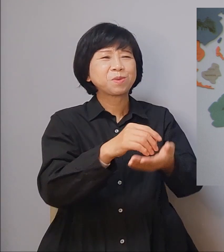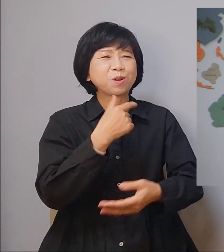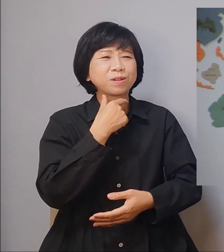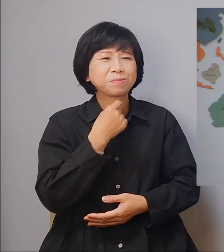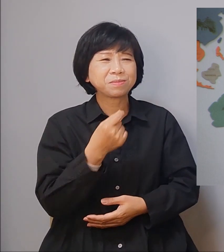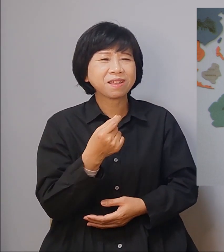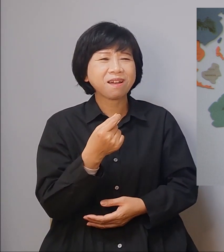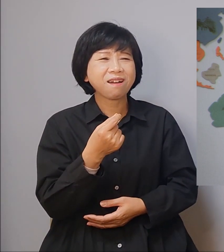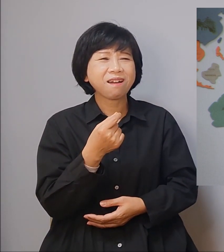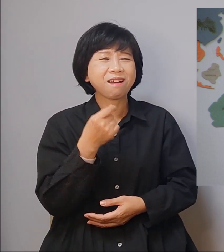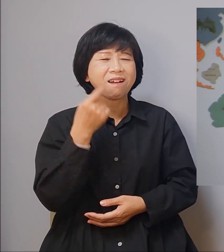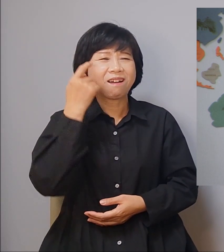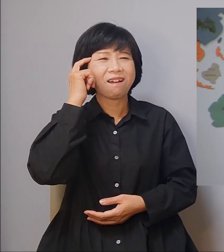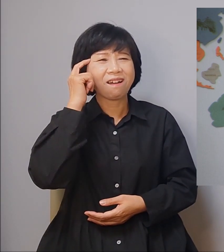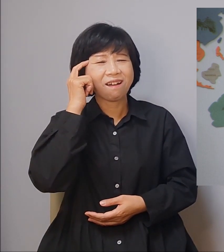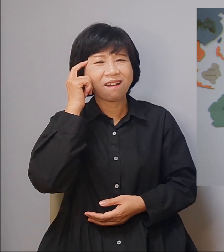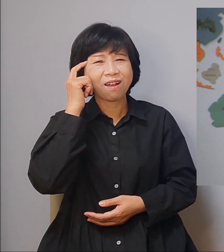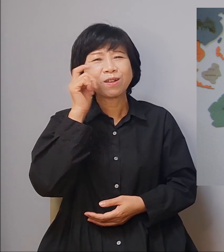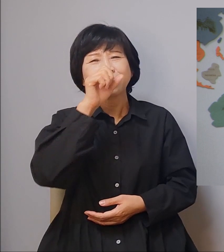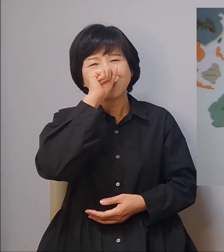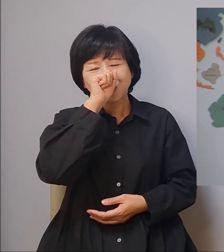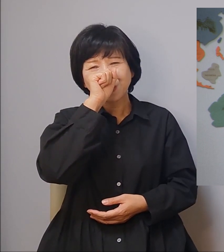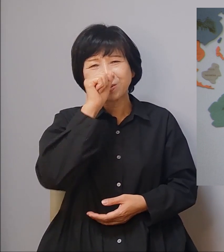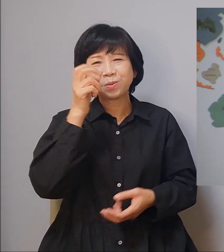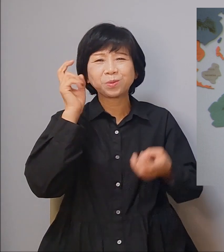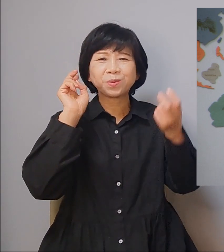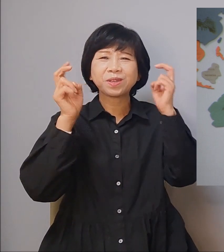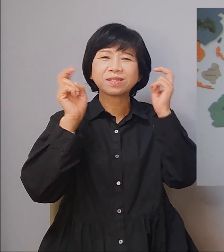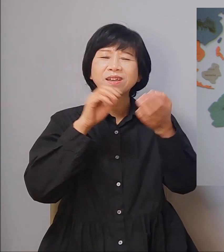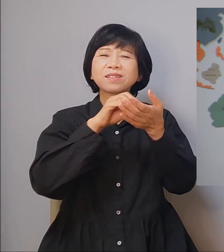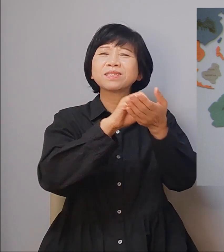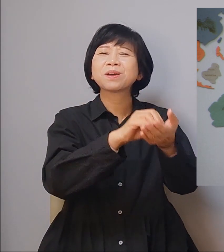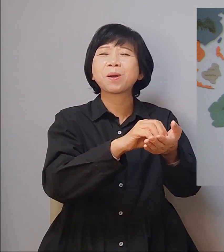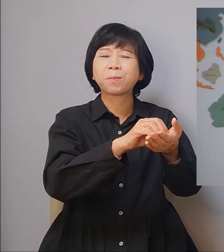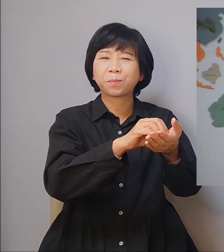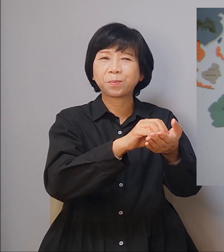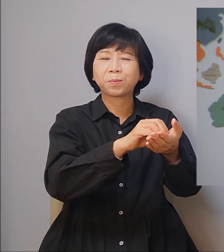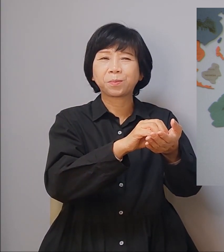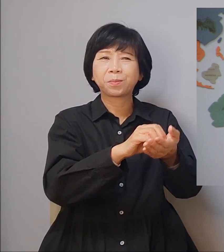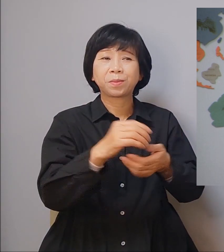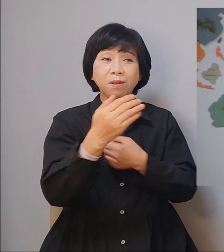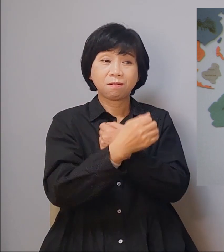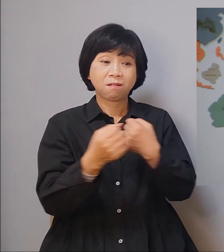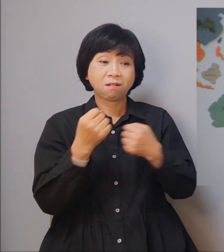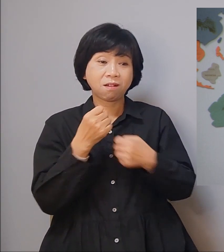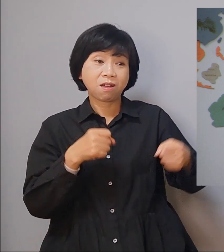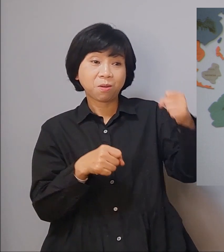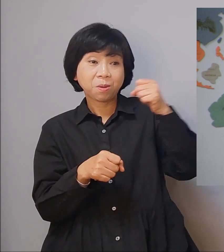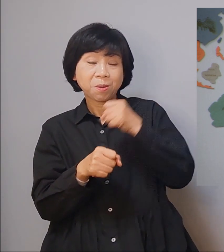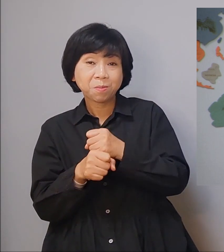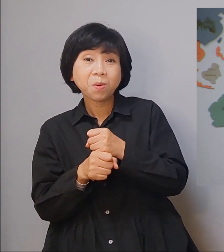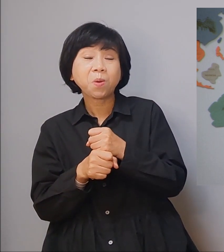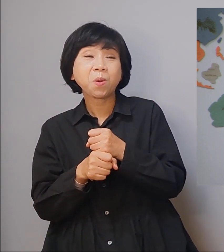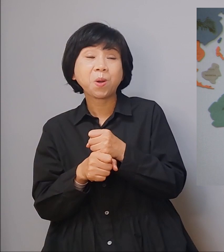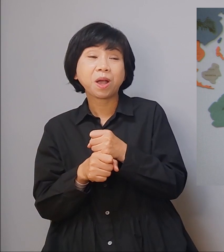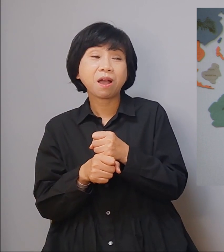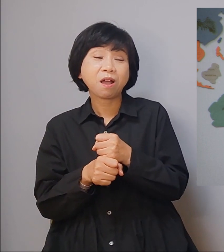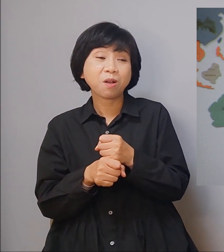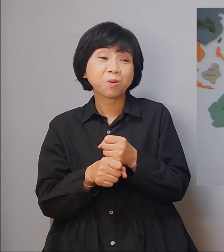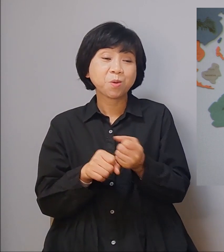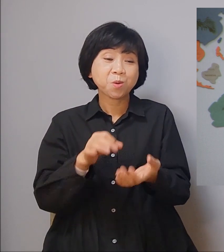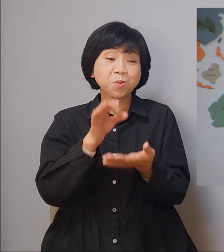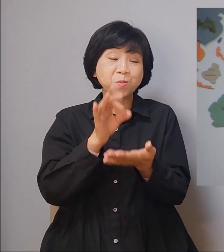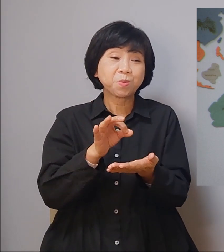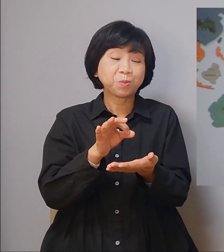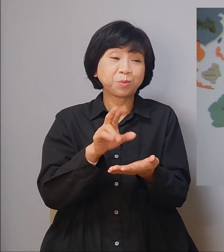실직했는데 꿈에 그리던 직장을 가게 되는 거예요. 건강이 마침내 회복되고 묶였던 돈이 풀리기